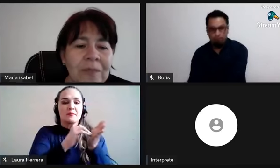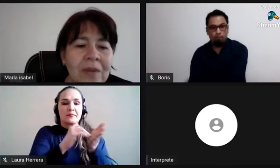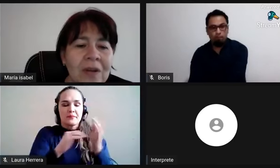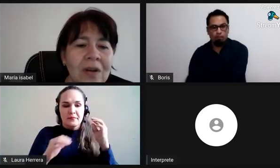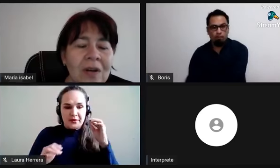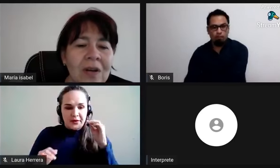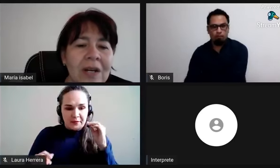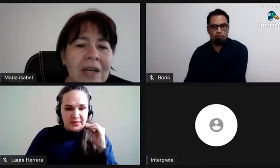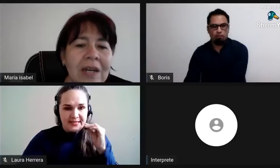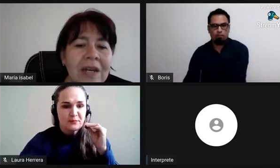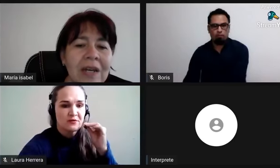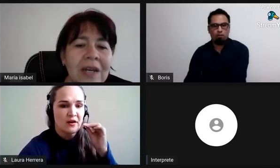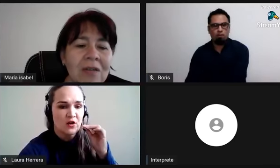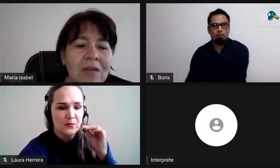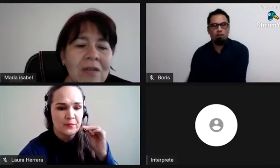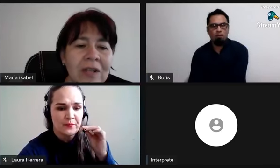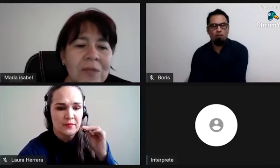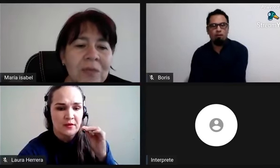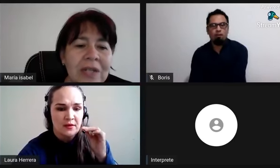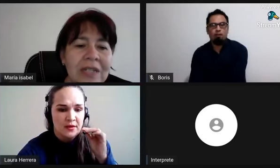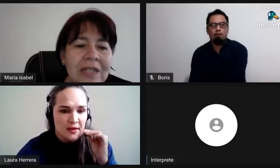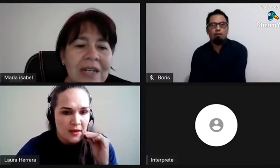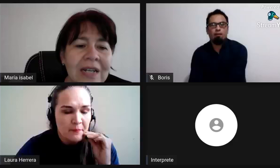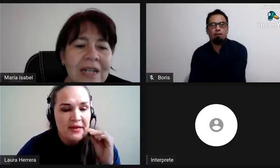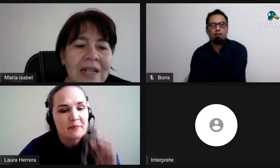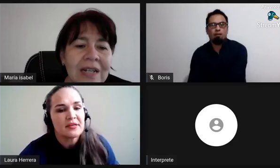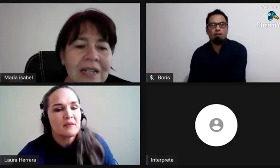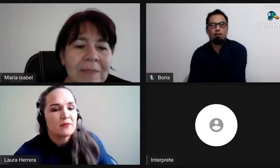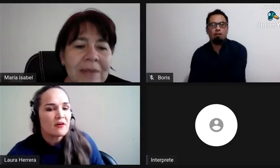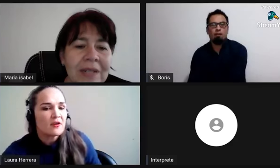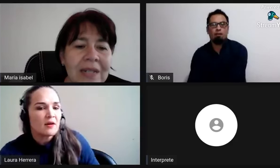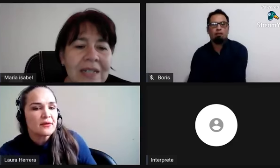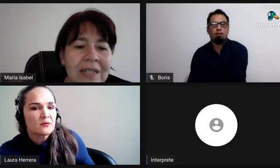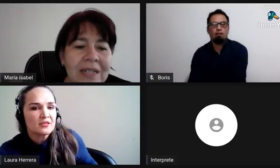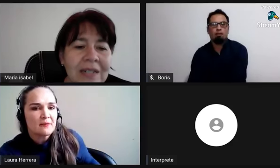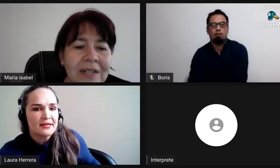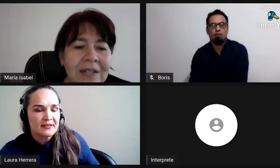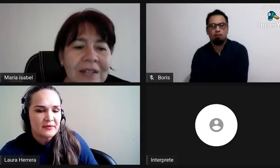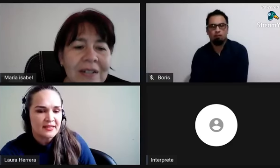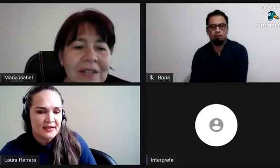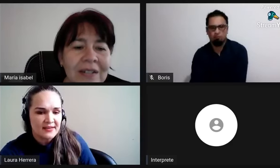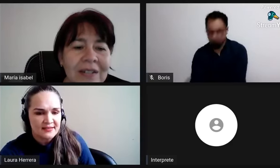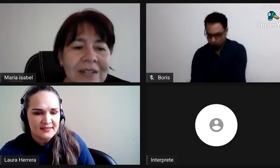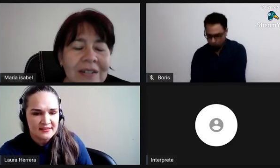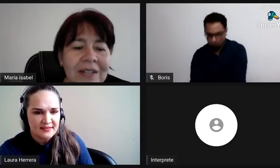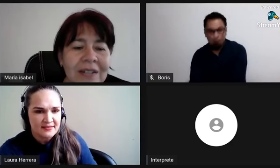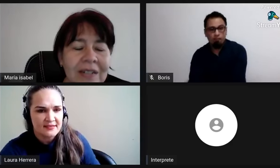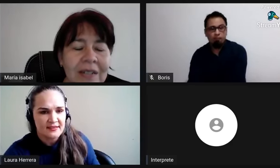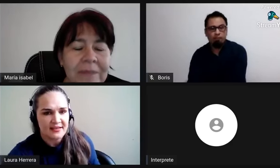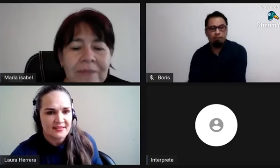periodo que ocurre después de la Por favor, la independencia. pregunta para interpretarla. Sí,